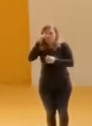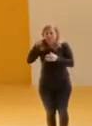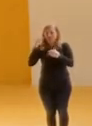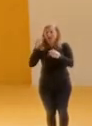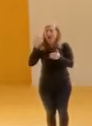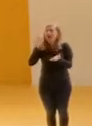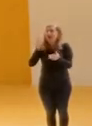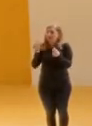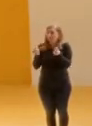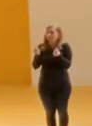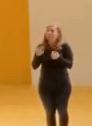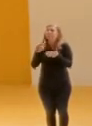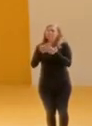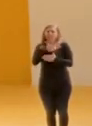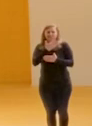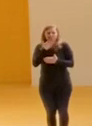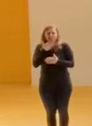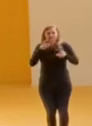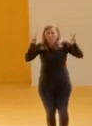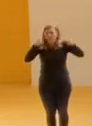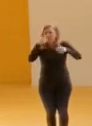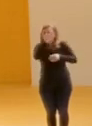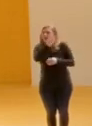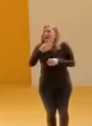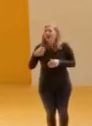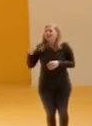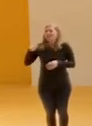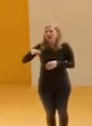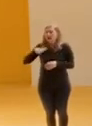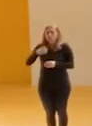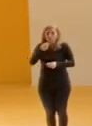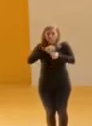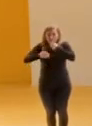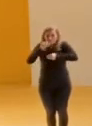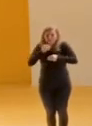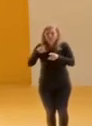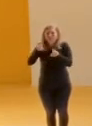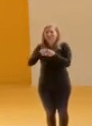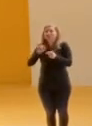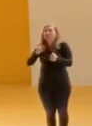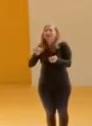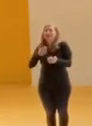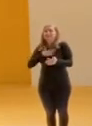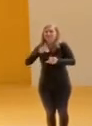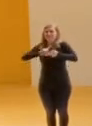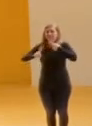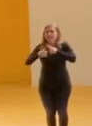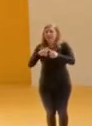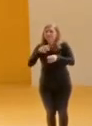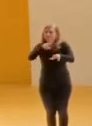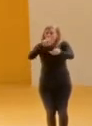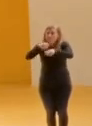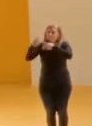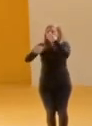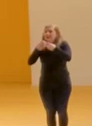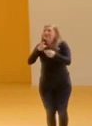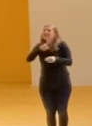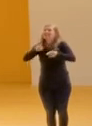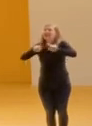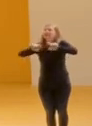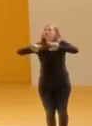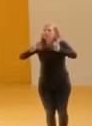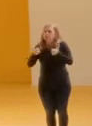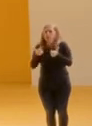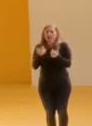wartość danego pożywienia i wobec tego sensowność polowania na nie zależy od liczby kalorii która za które zawiera minus